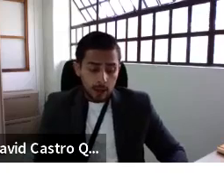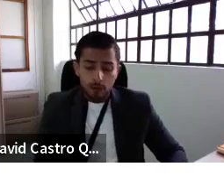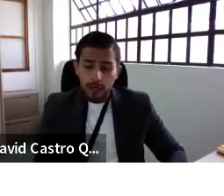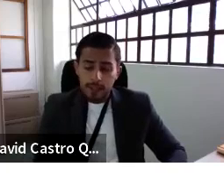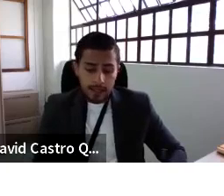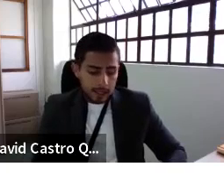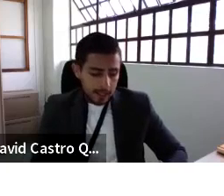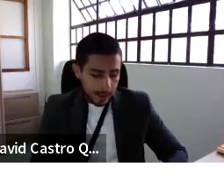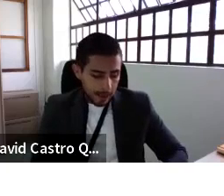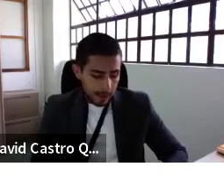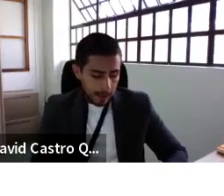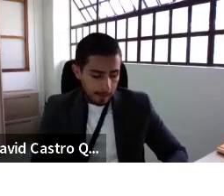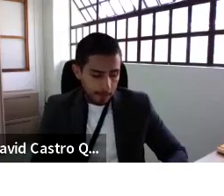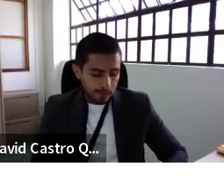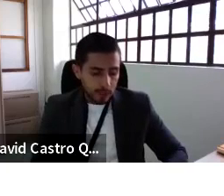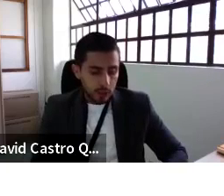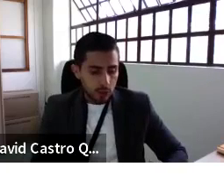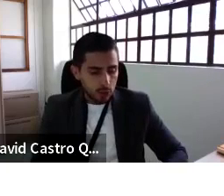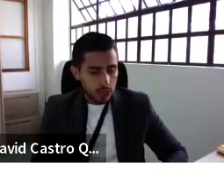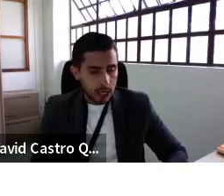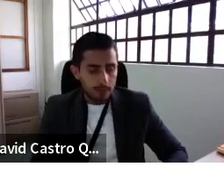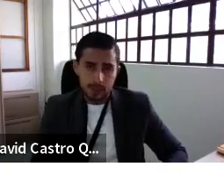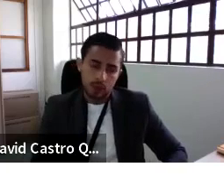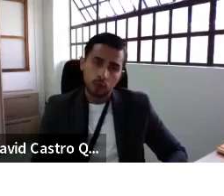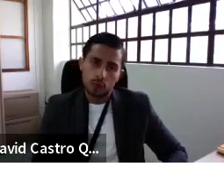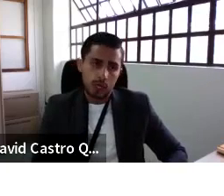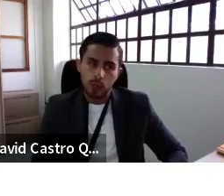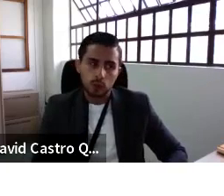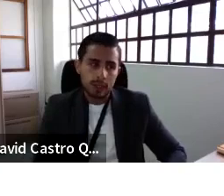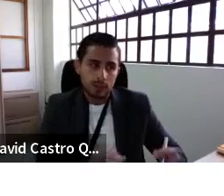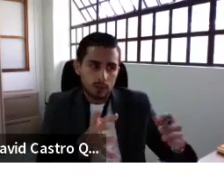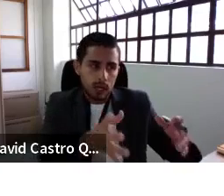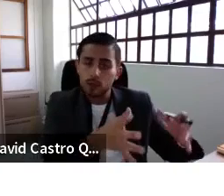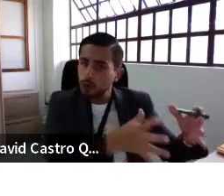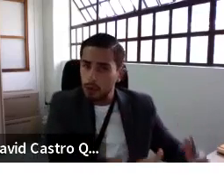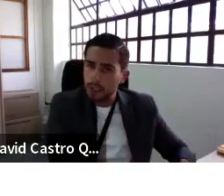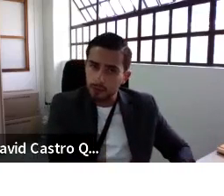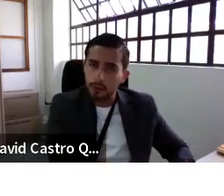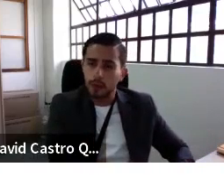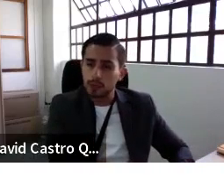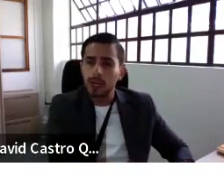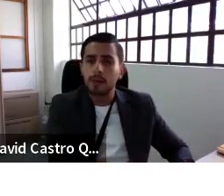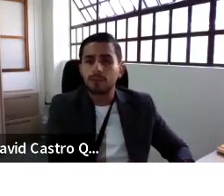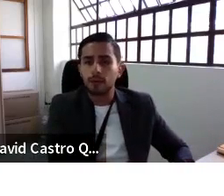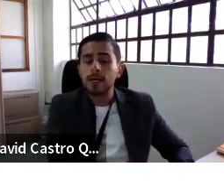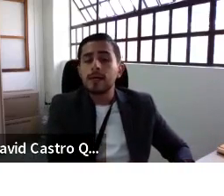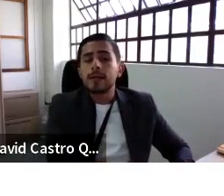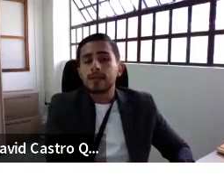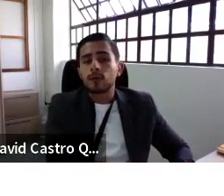videoconferencia y nosotros ahí pues saludando no es o sea no es solo la plataforma pero digamos que la plataforma sí